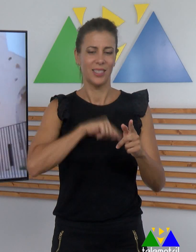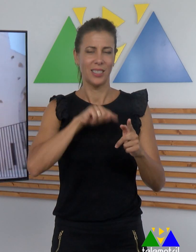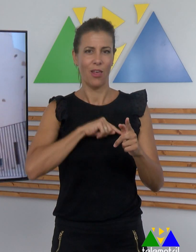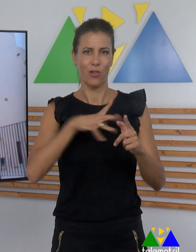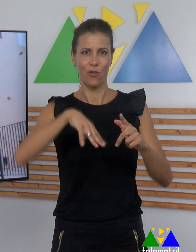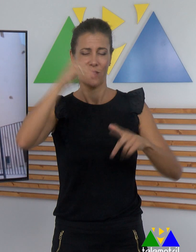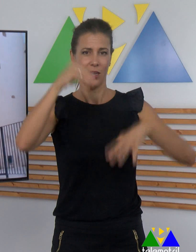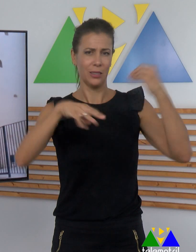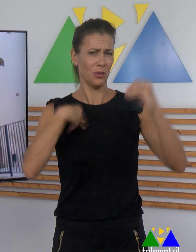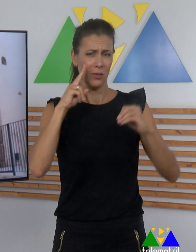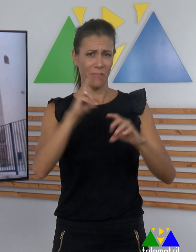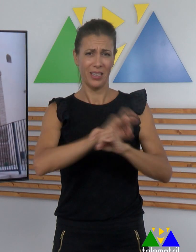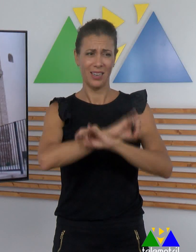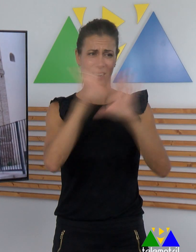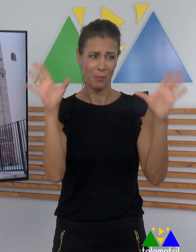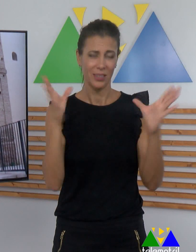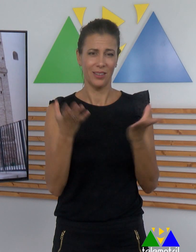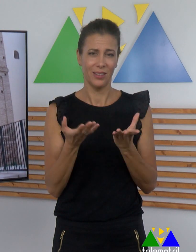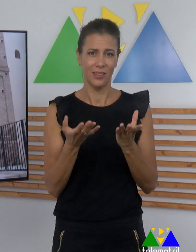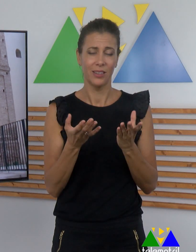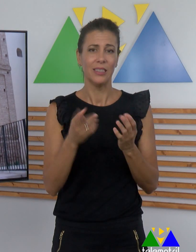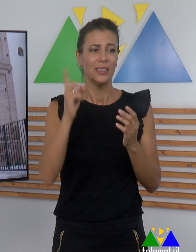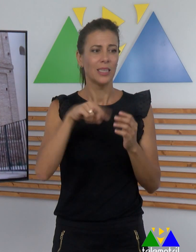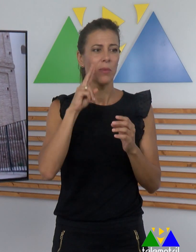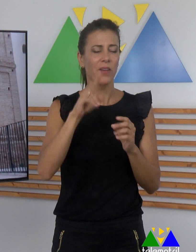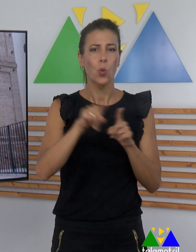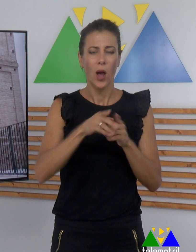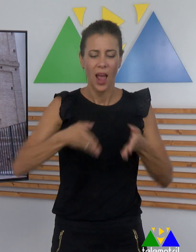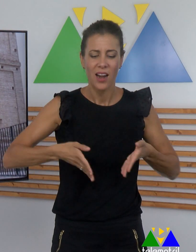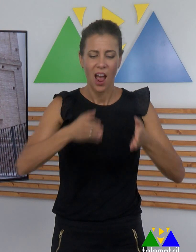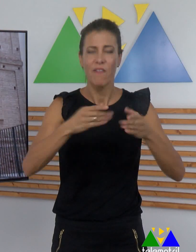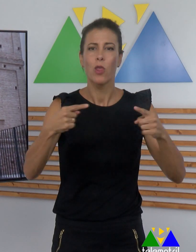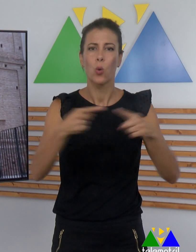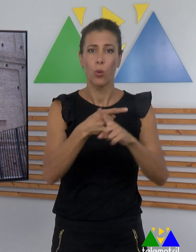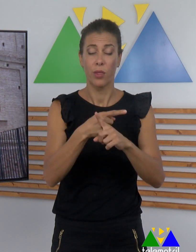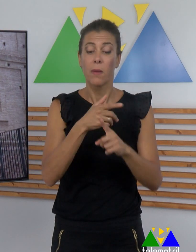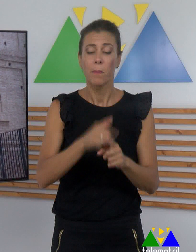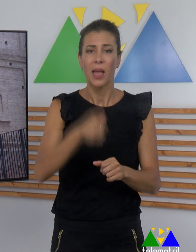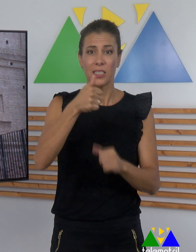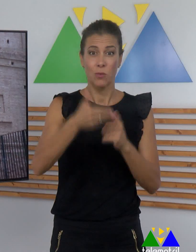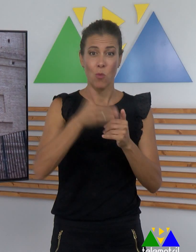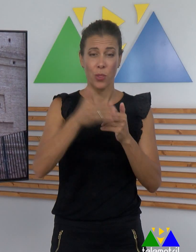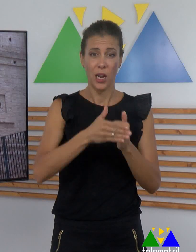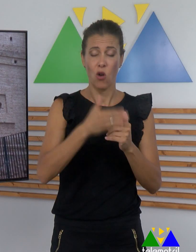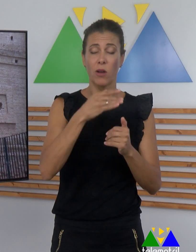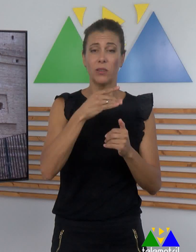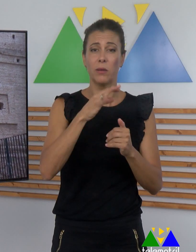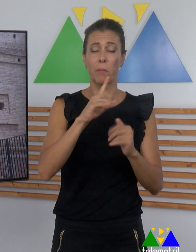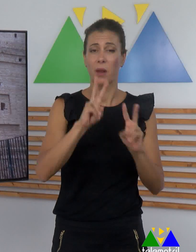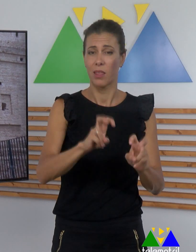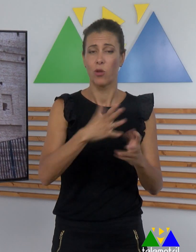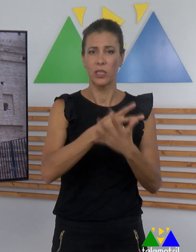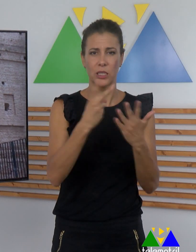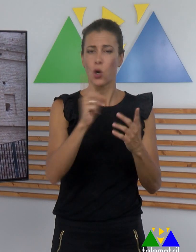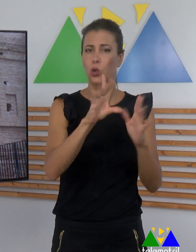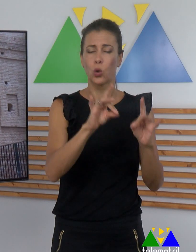Se ve claramente en la nave de crucero, ¿no? En la nave de crucero, que a pesar de ser más moderna, de principios del 17, no se